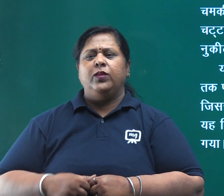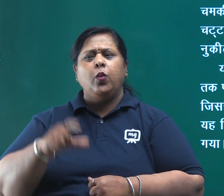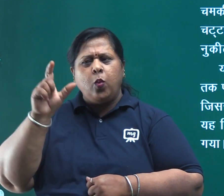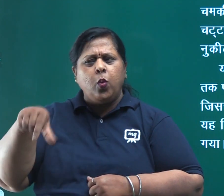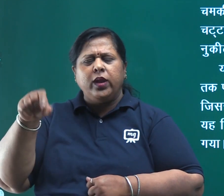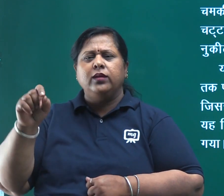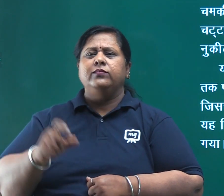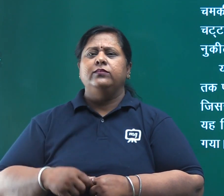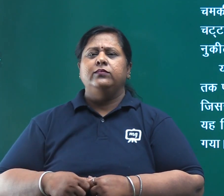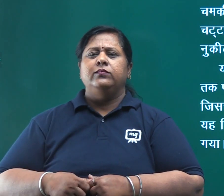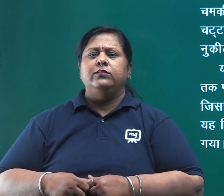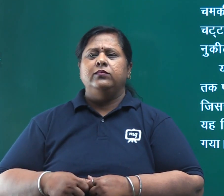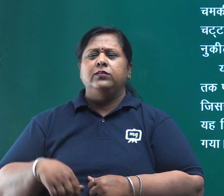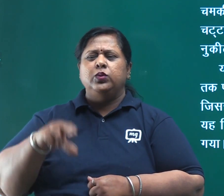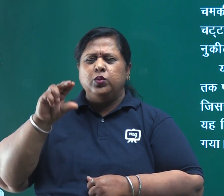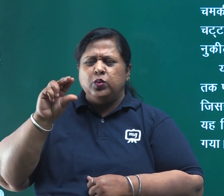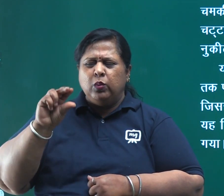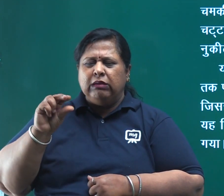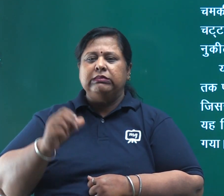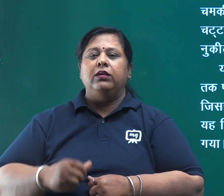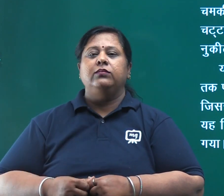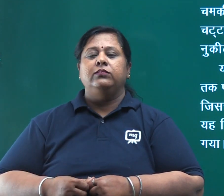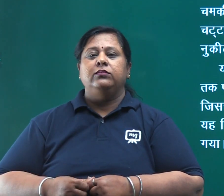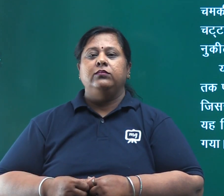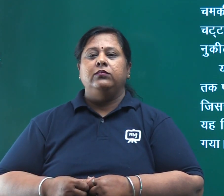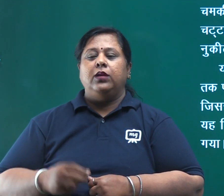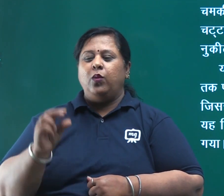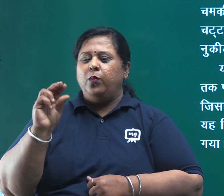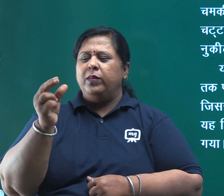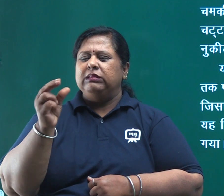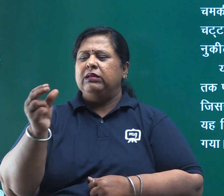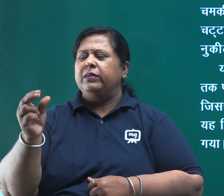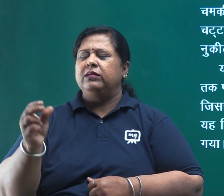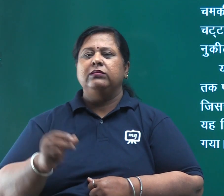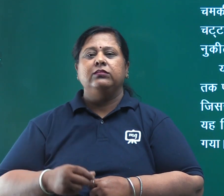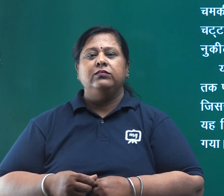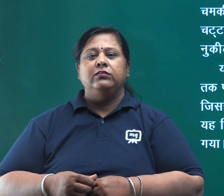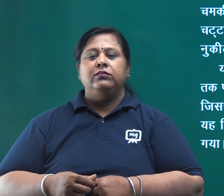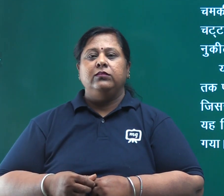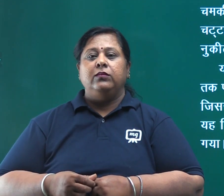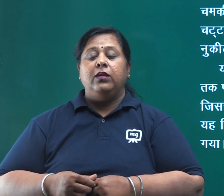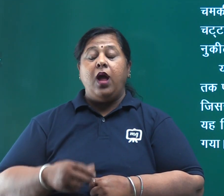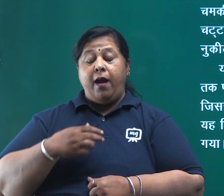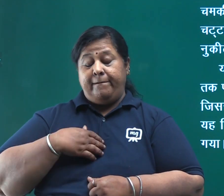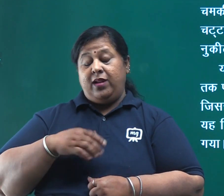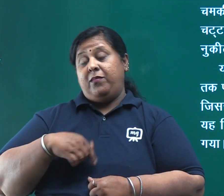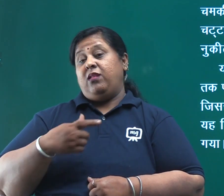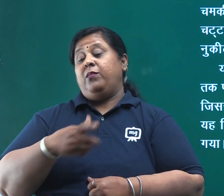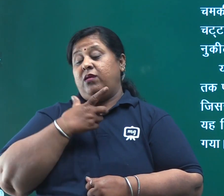कोई छोटा सा रोड़ा भी अपने बारे